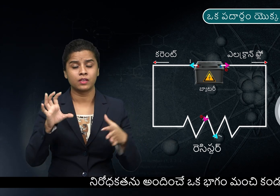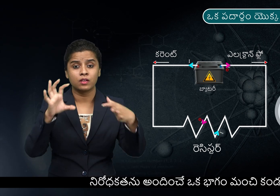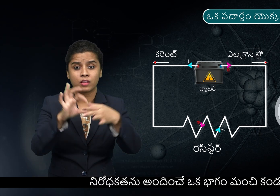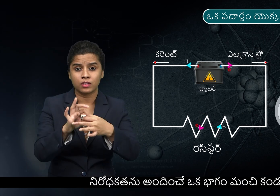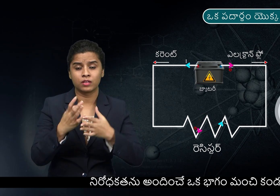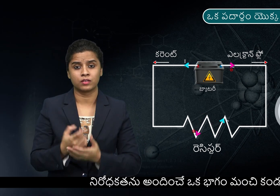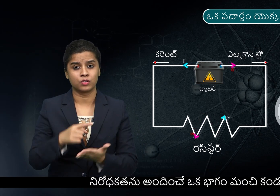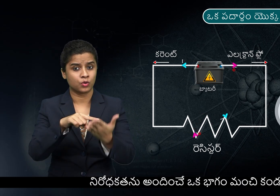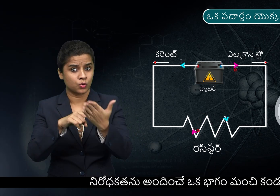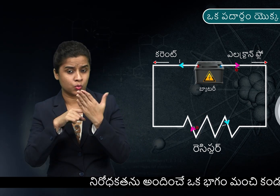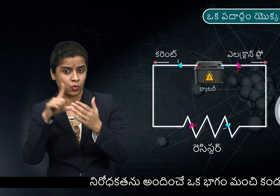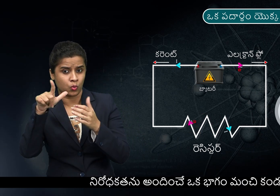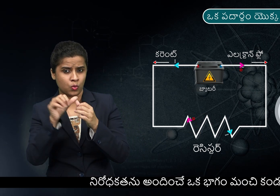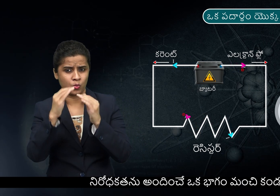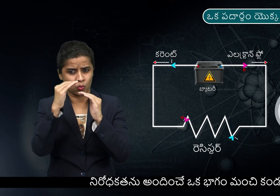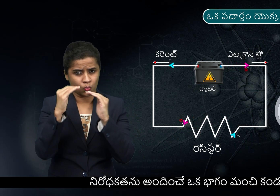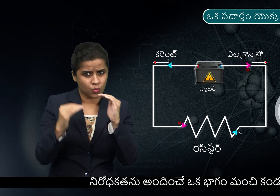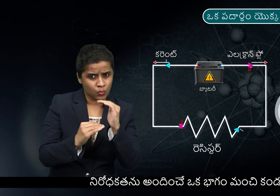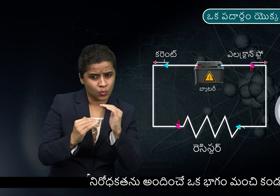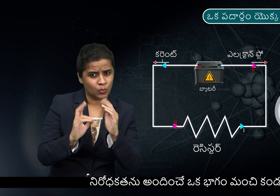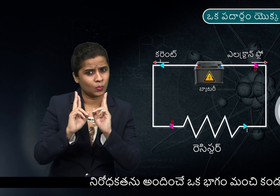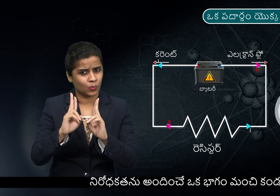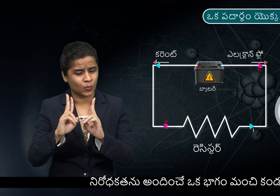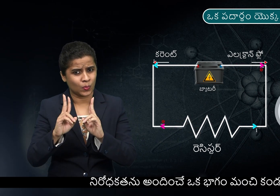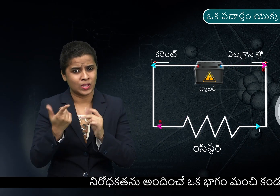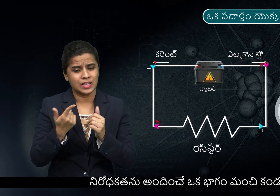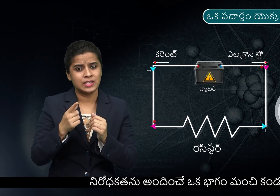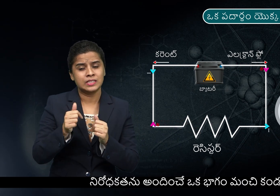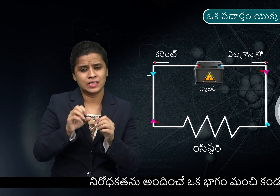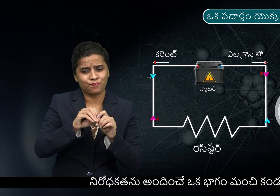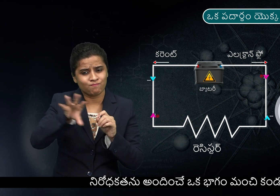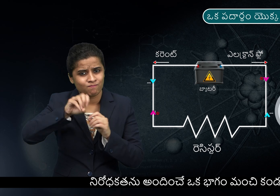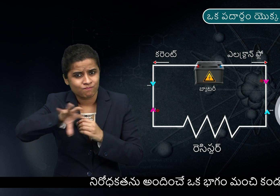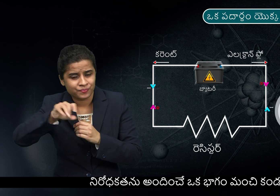తక్కువ నిరోధకతను అందించే ఒక భాగం మంచి కండక్టర్.